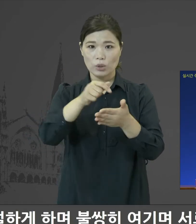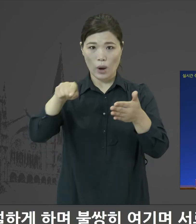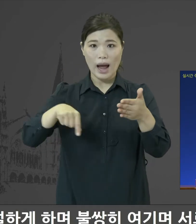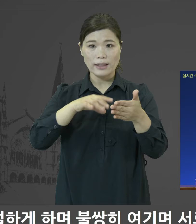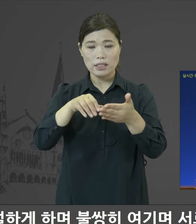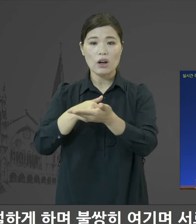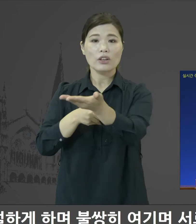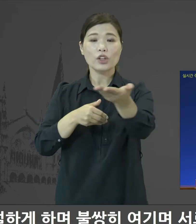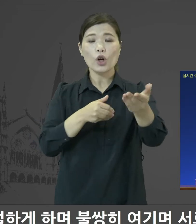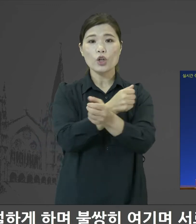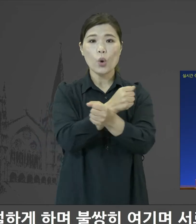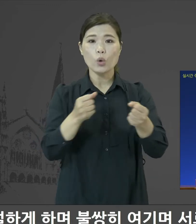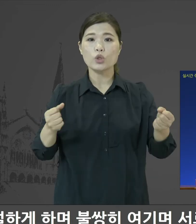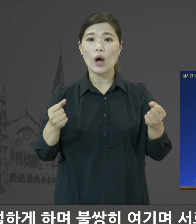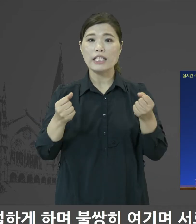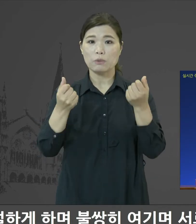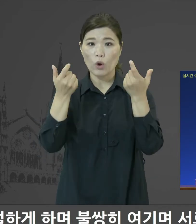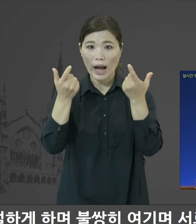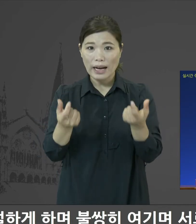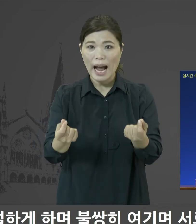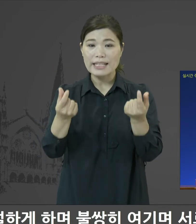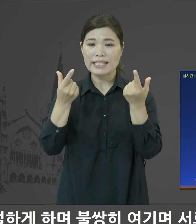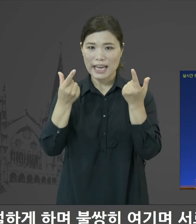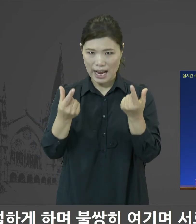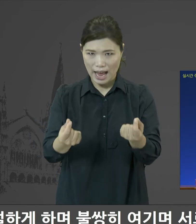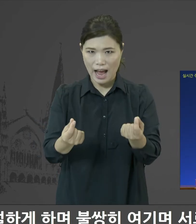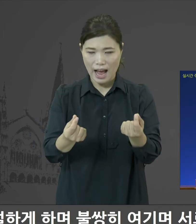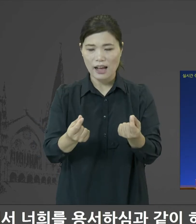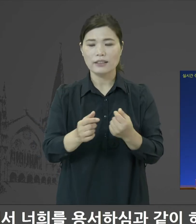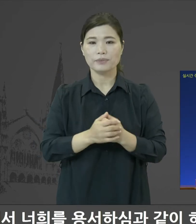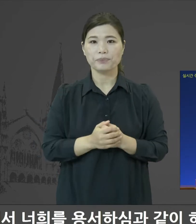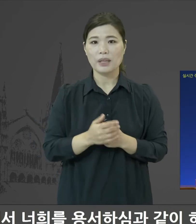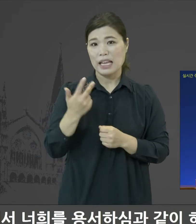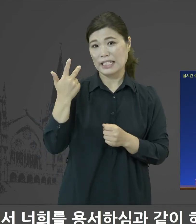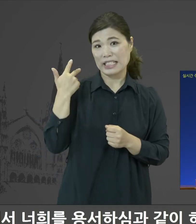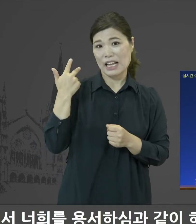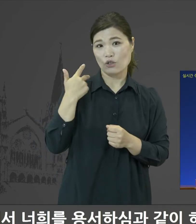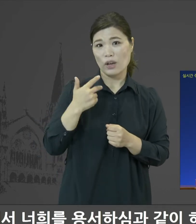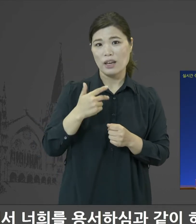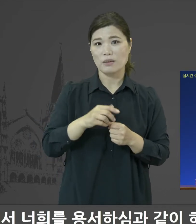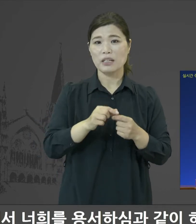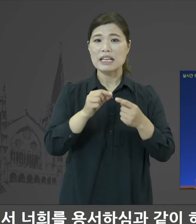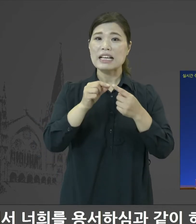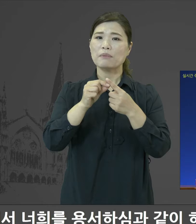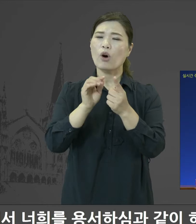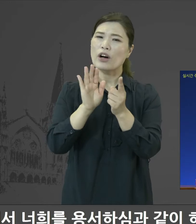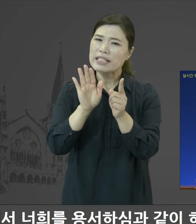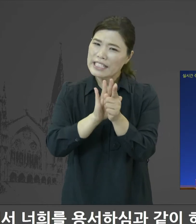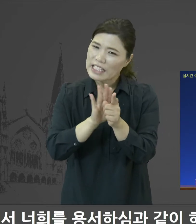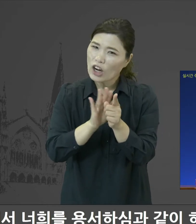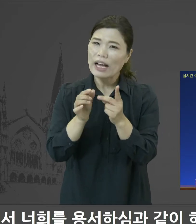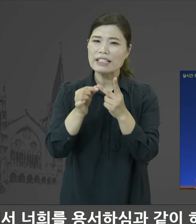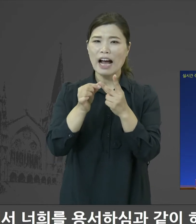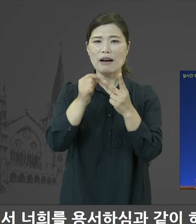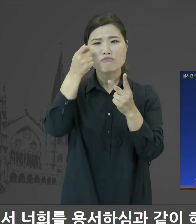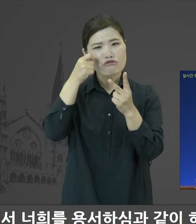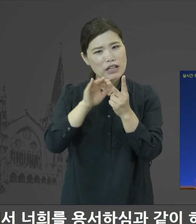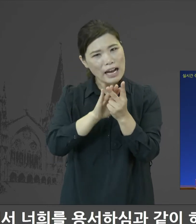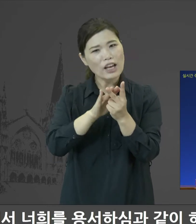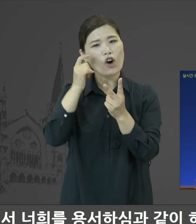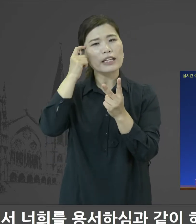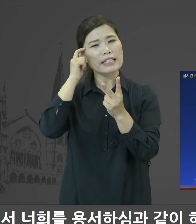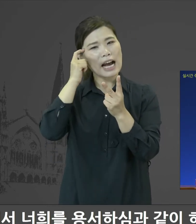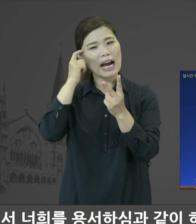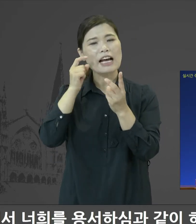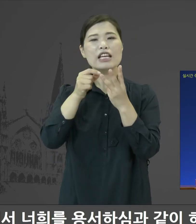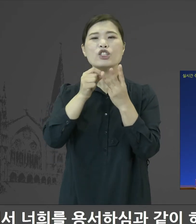너희를 용서하심과 같이 하라. 지난주 서로 친절하자, 서로 불쌍히 여기자, 서로 용서하자,